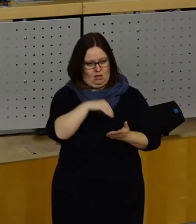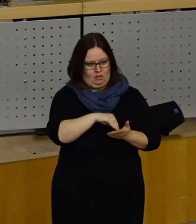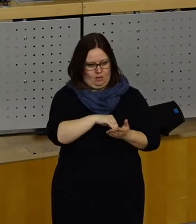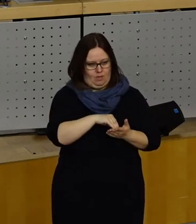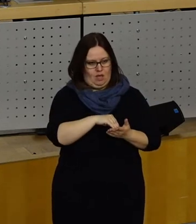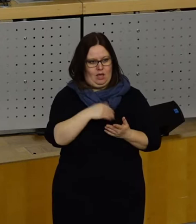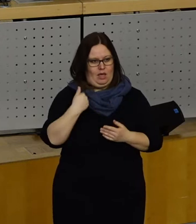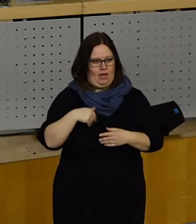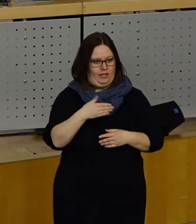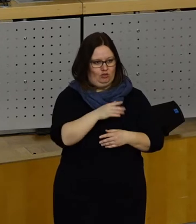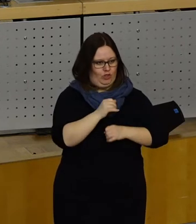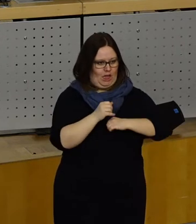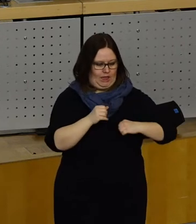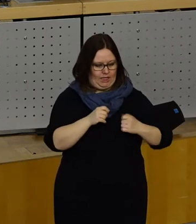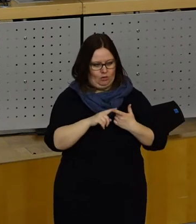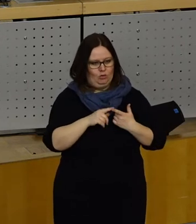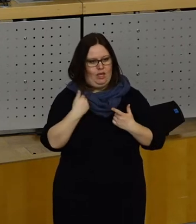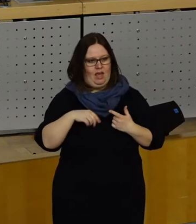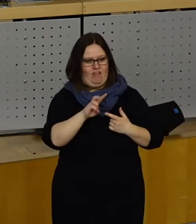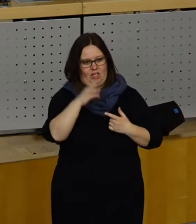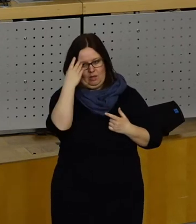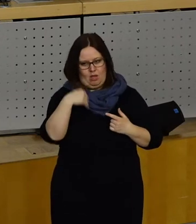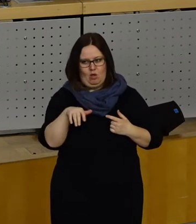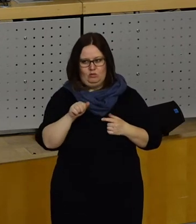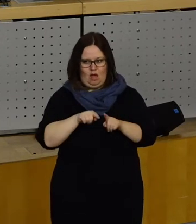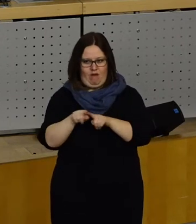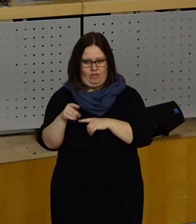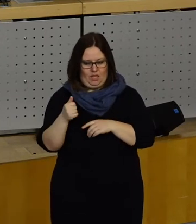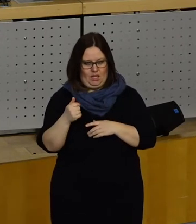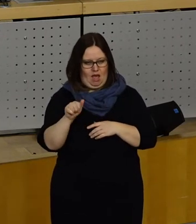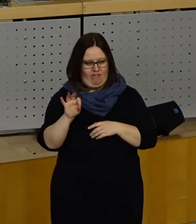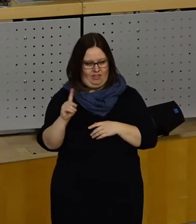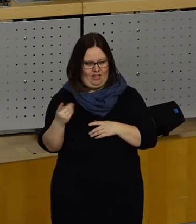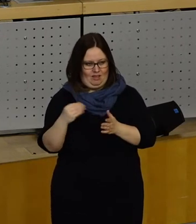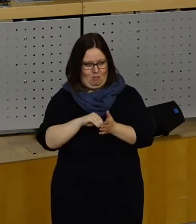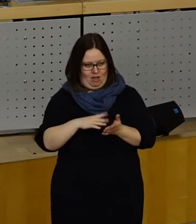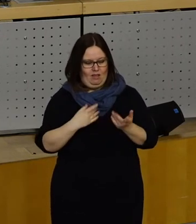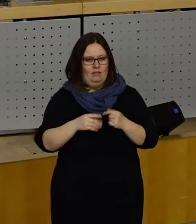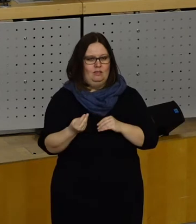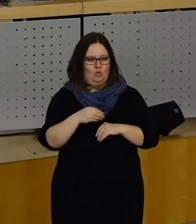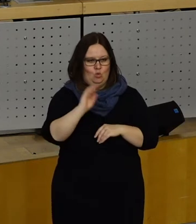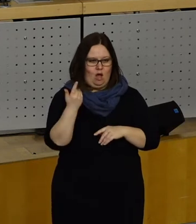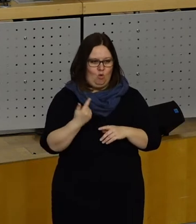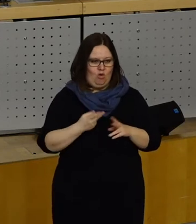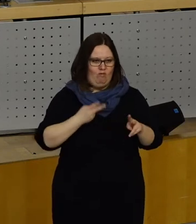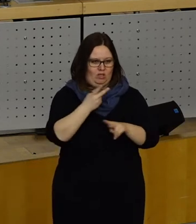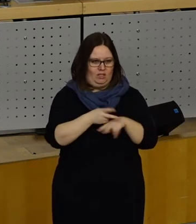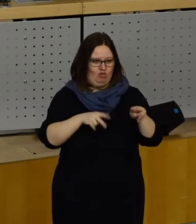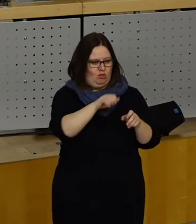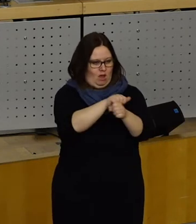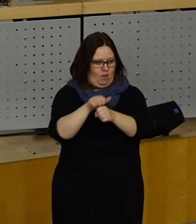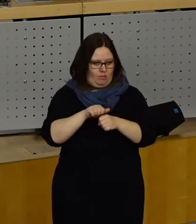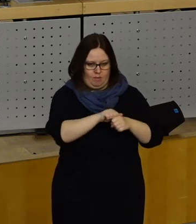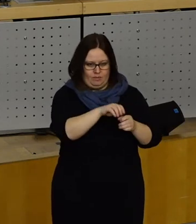von der linken und der wiedenmann aus der fdp-fraktion ist waren des weiteren vertreter verschiedener ämter